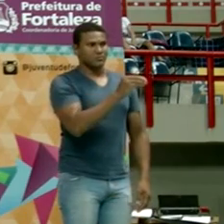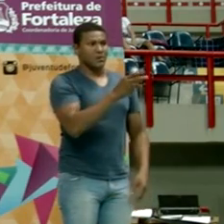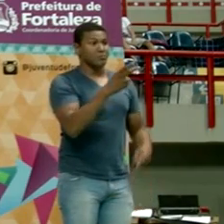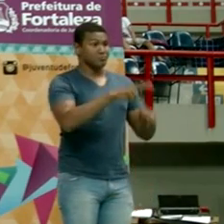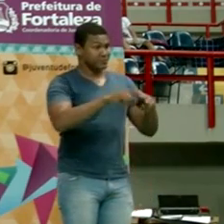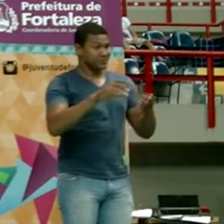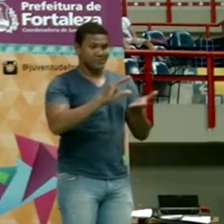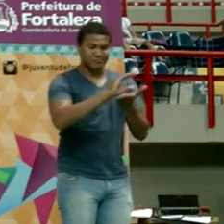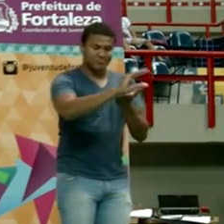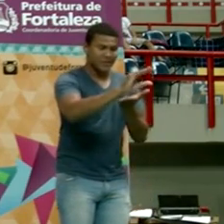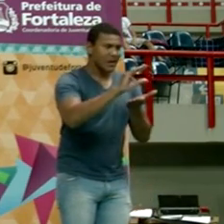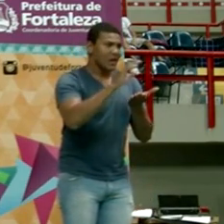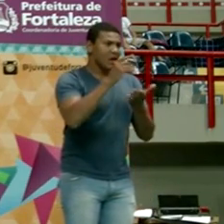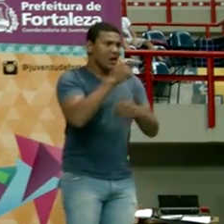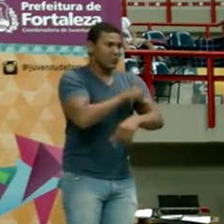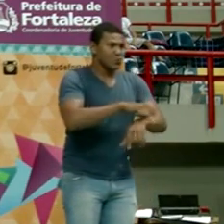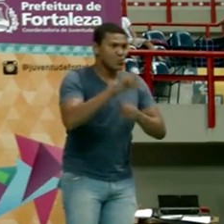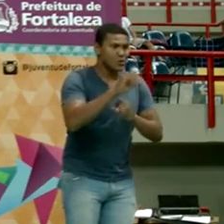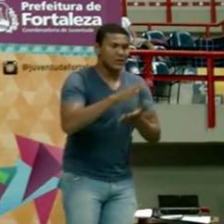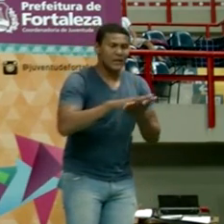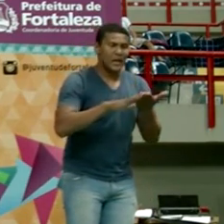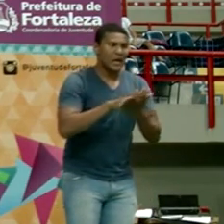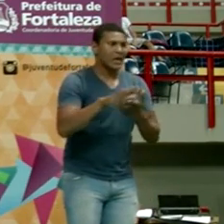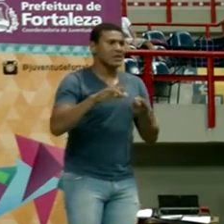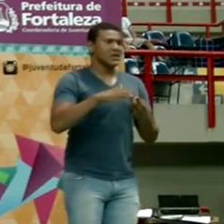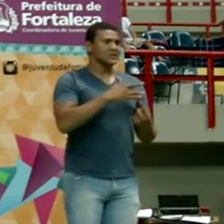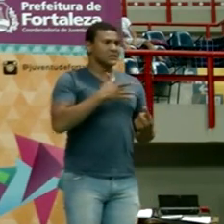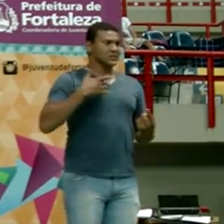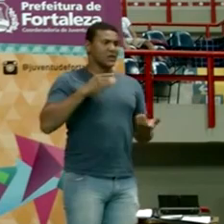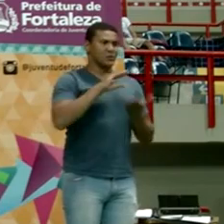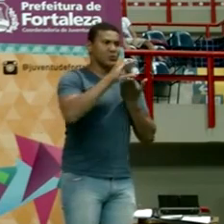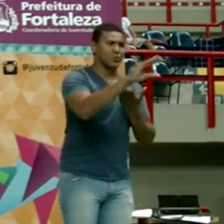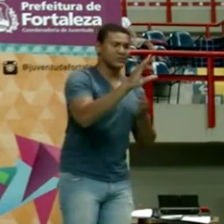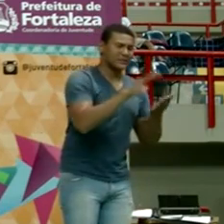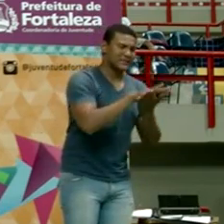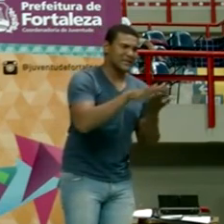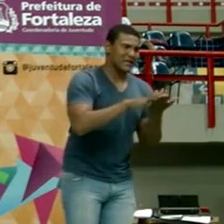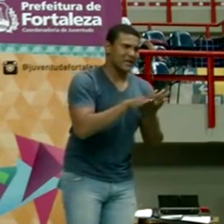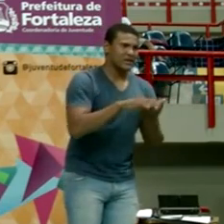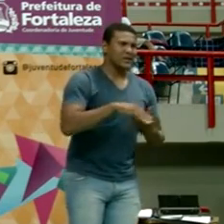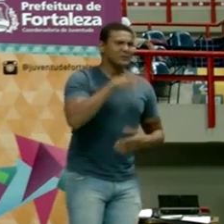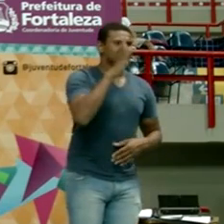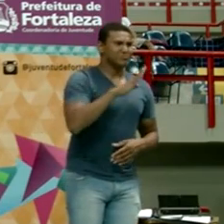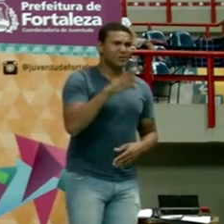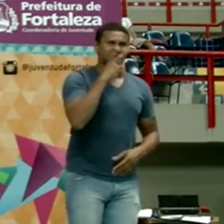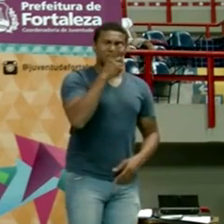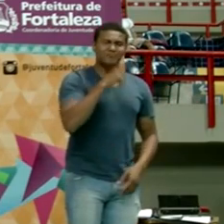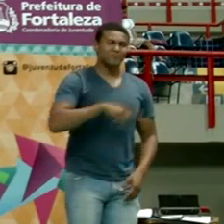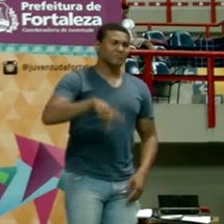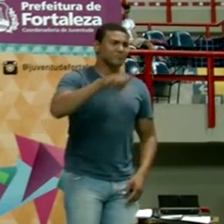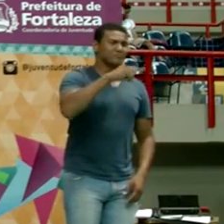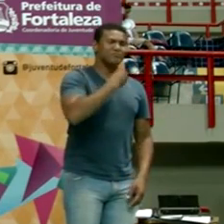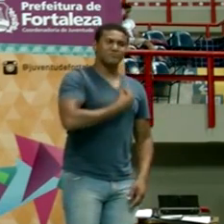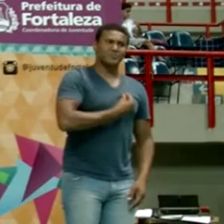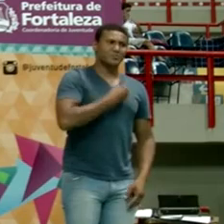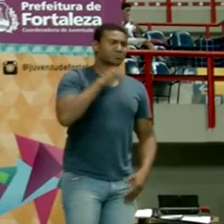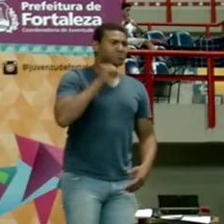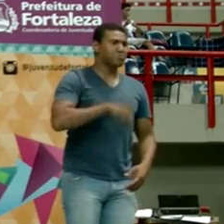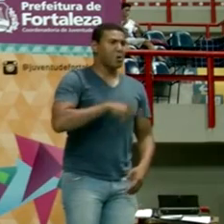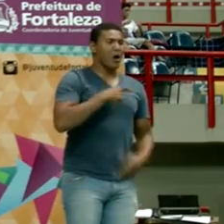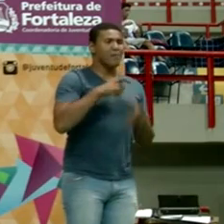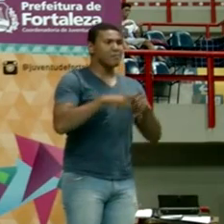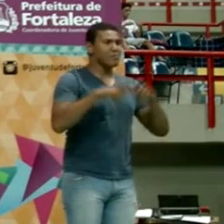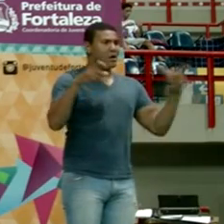investiu em educação, não investiu em saúde, não é? O brasileiro vivia muito mal, a maioria da população brasileira